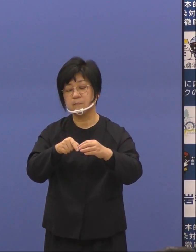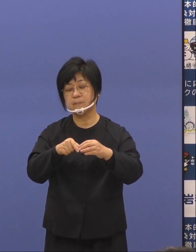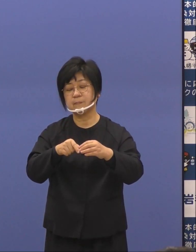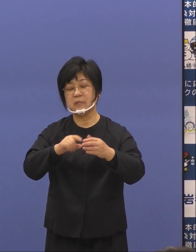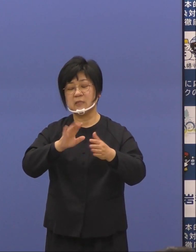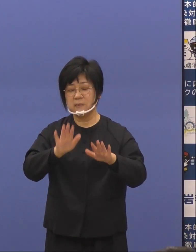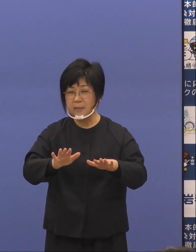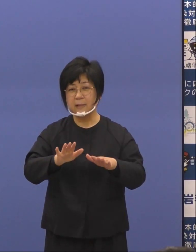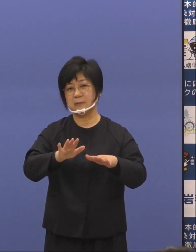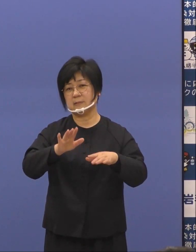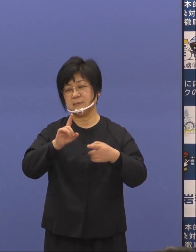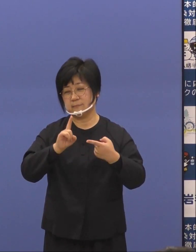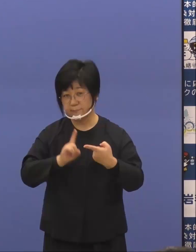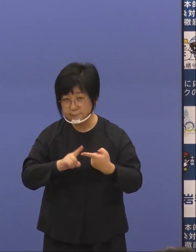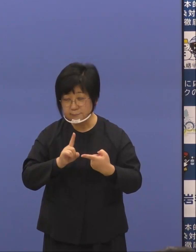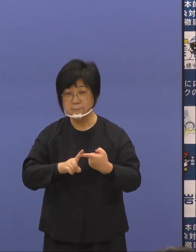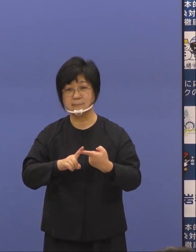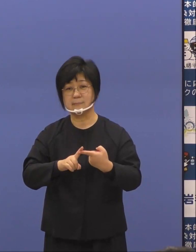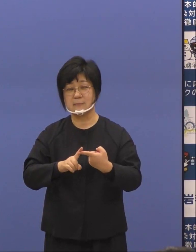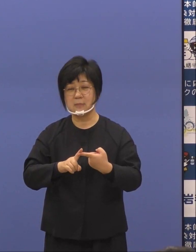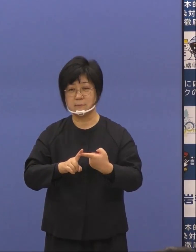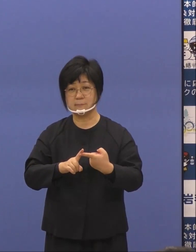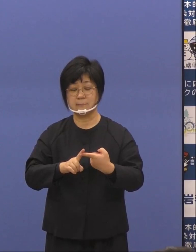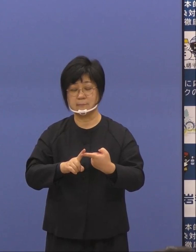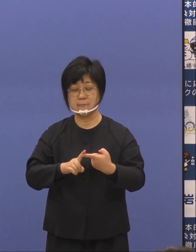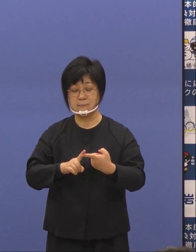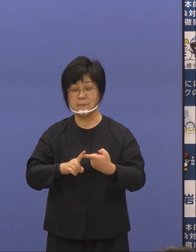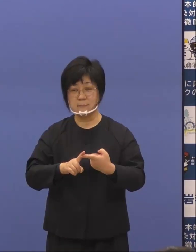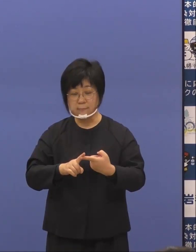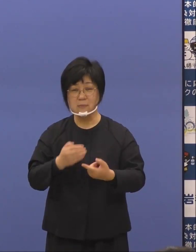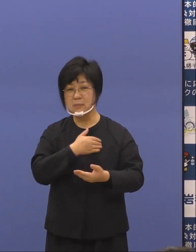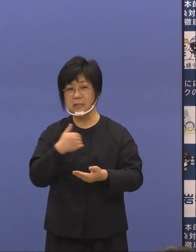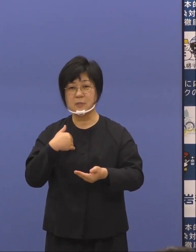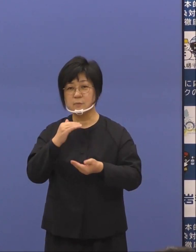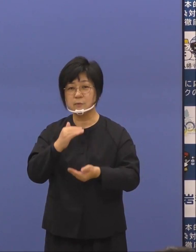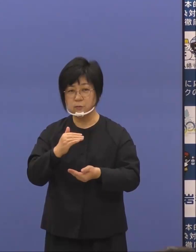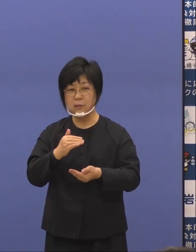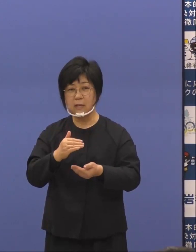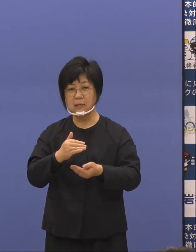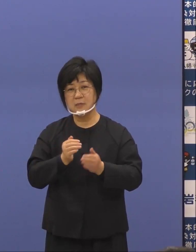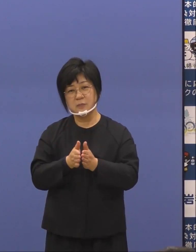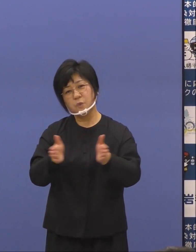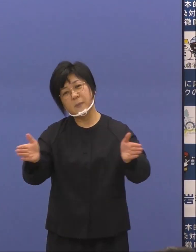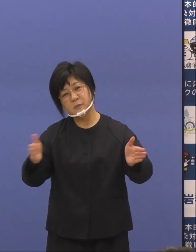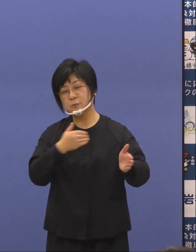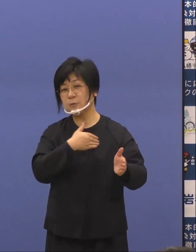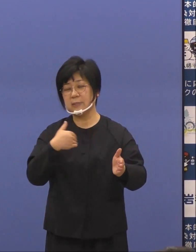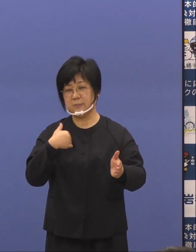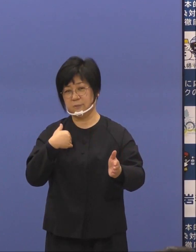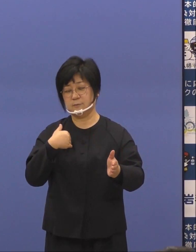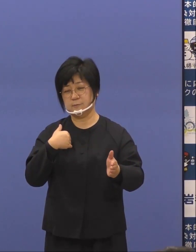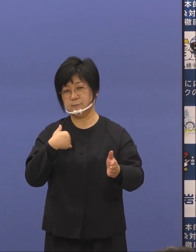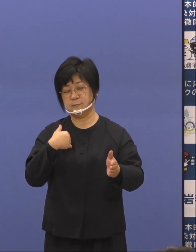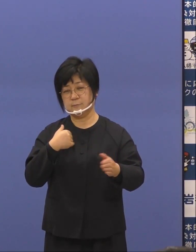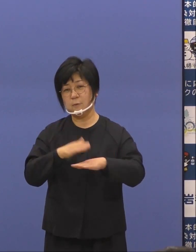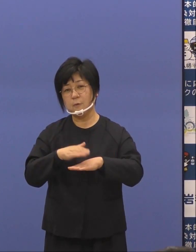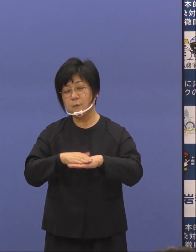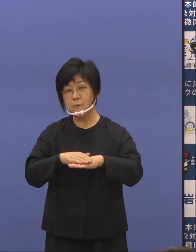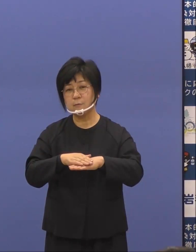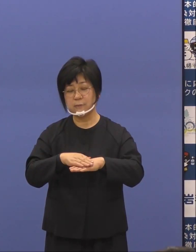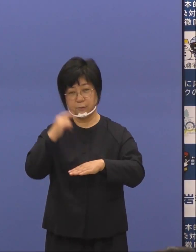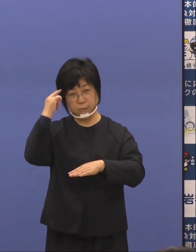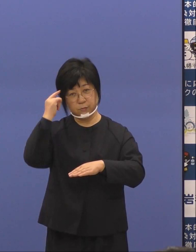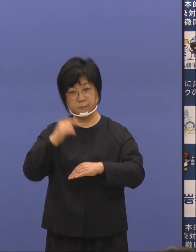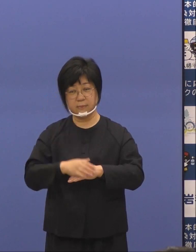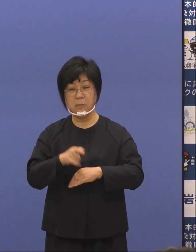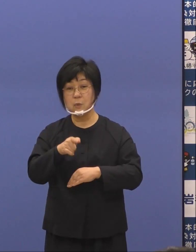チし可能性が広がる、組み立てだなと思っていまして、この方向でこう細部が詰ま